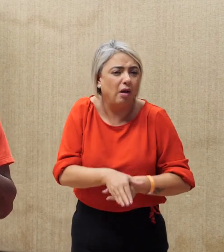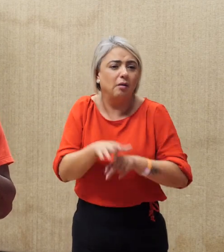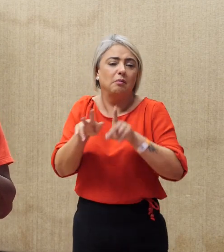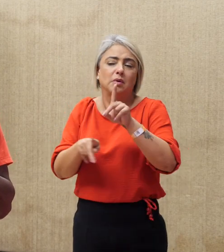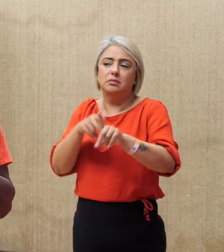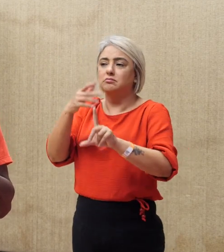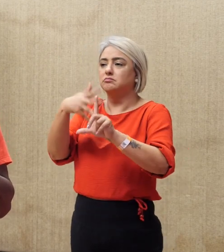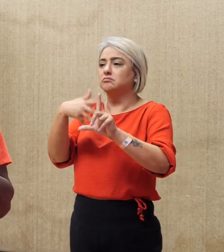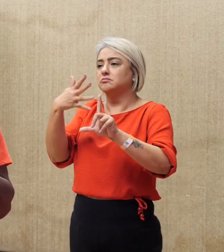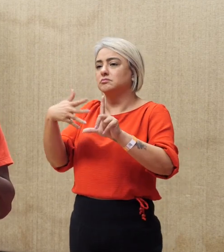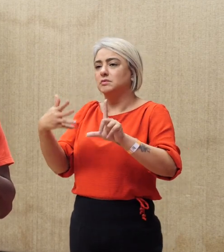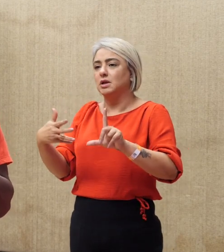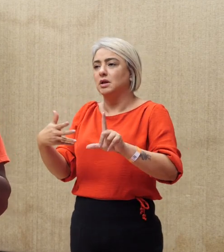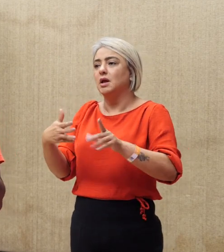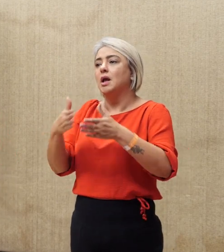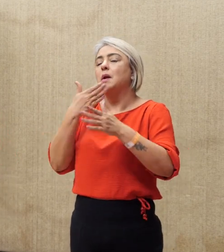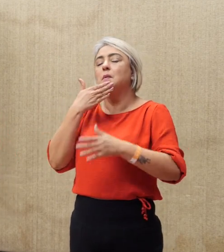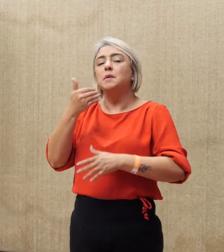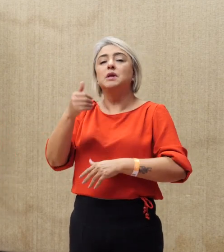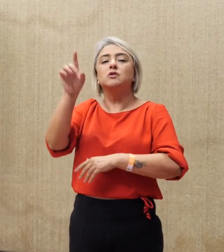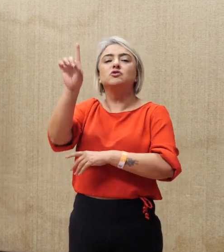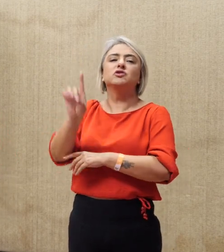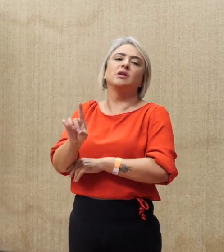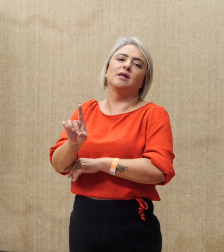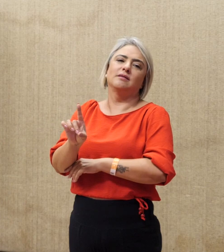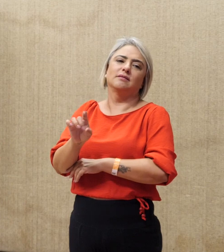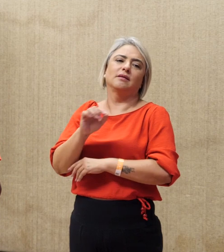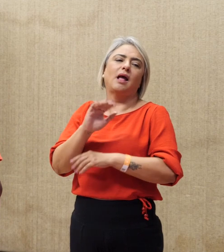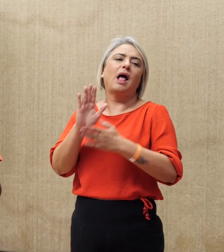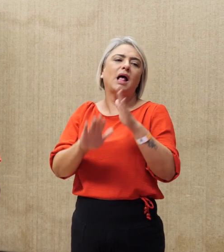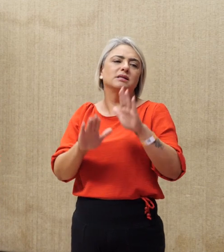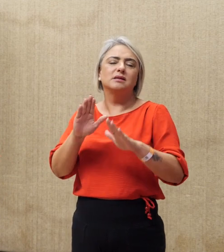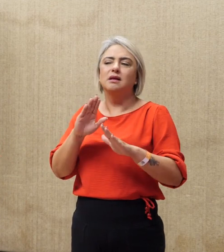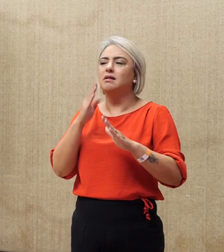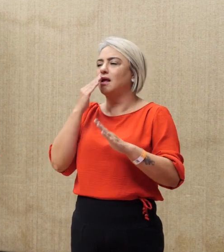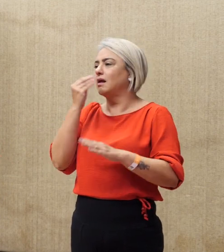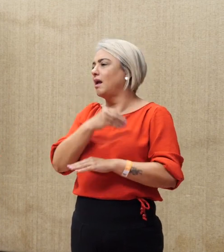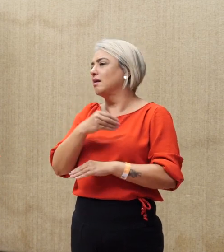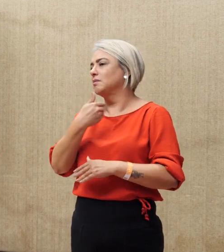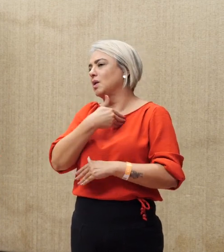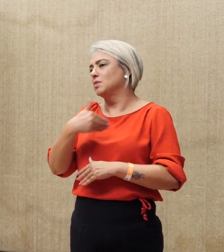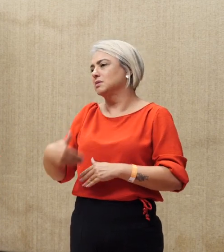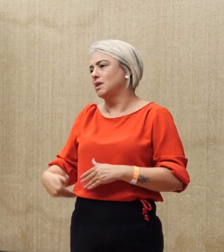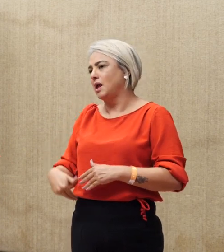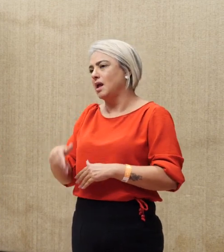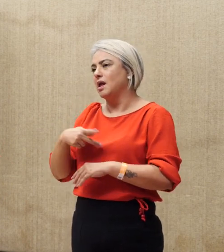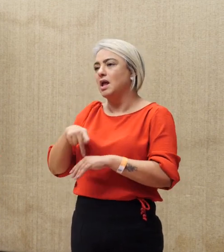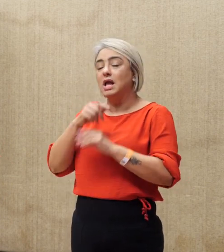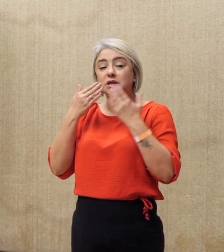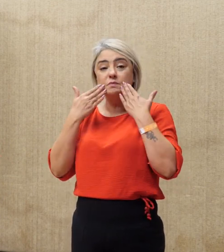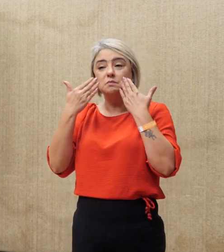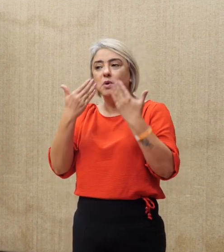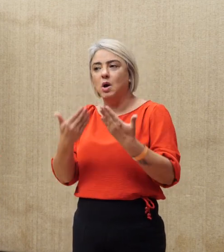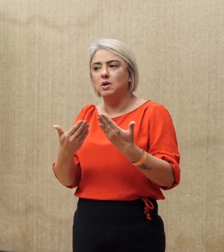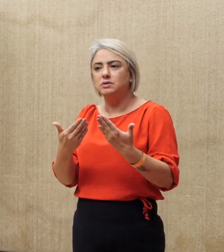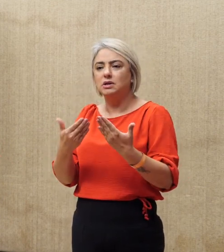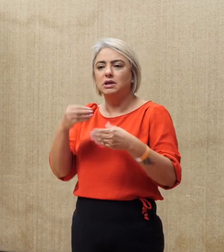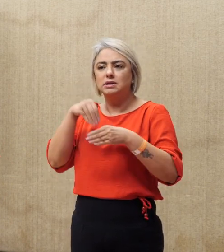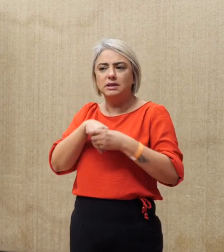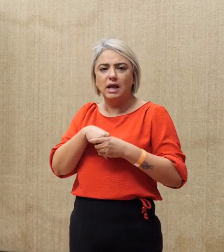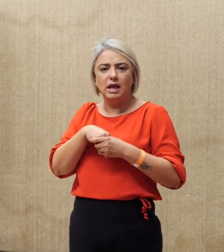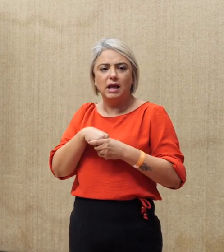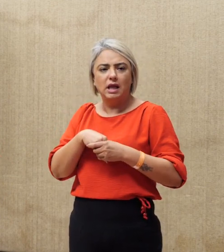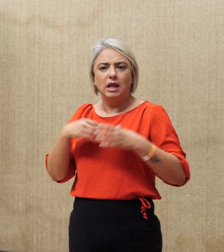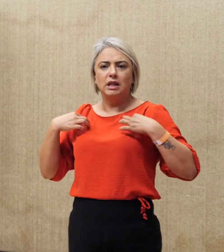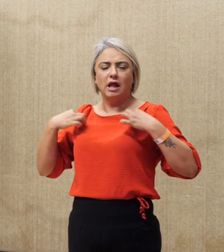população LGBT, por estar reivindicando os seus direitos, que muitas das vezes são negados pelo Estado. E eles demonstram isso dentro da